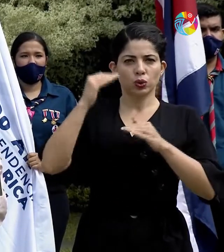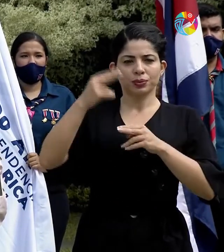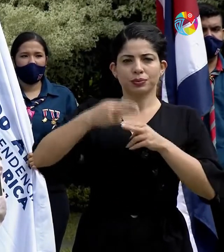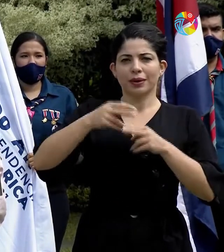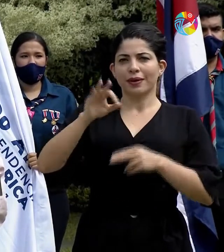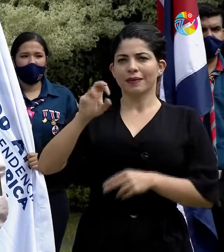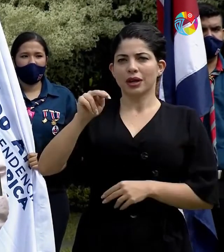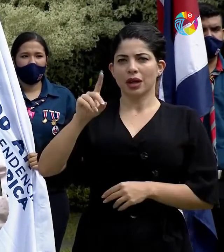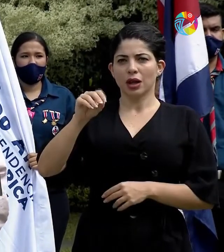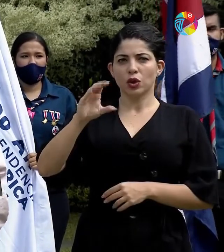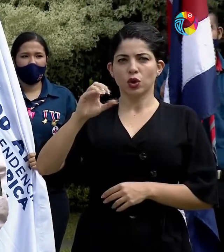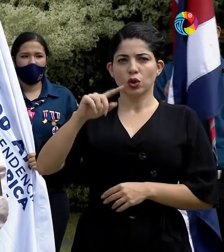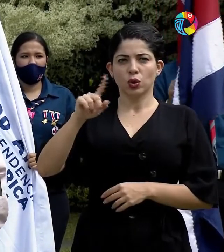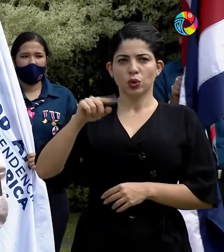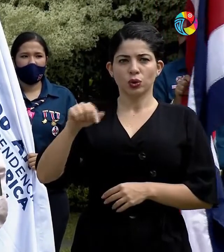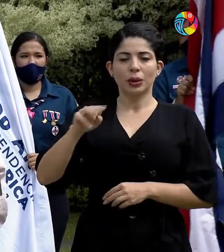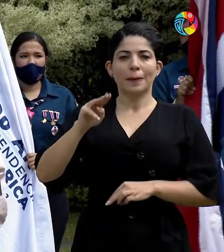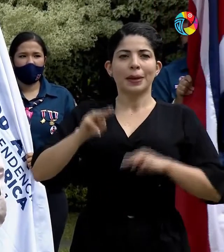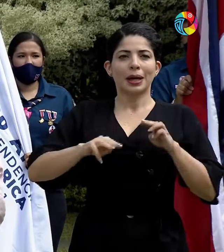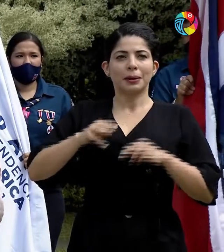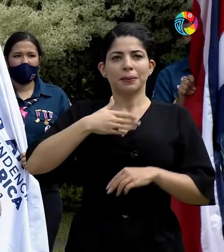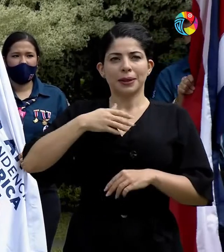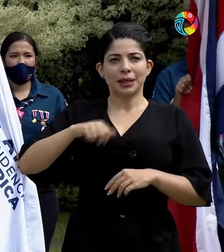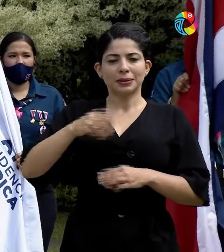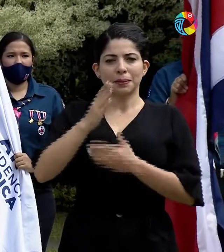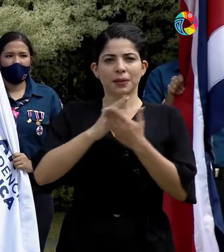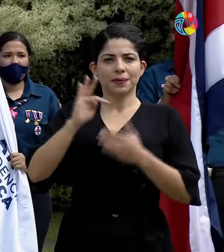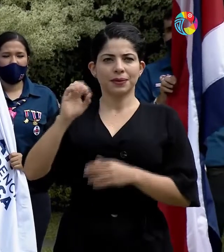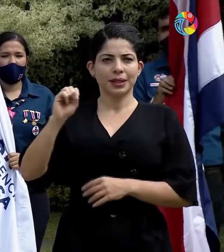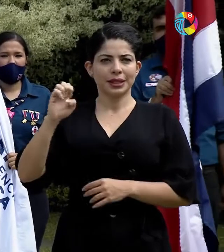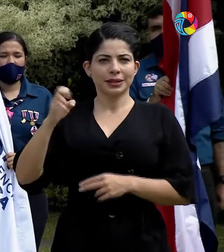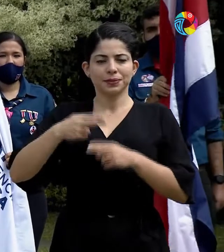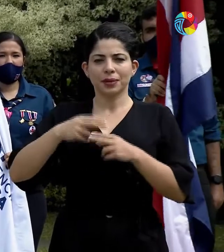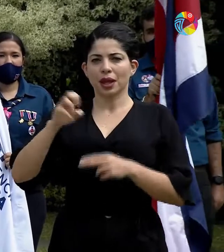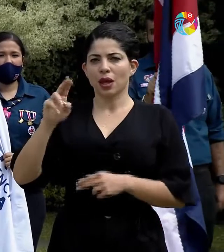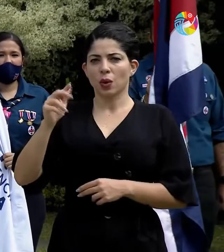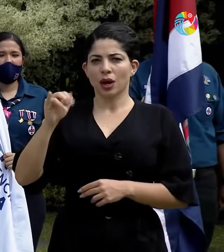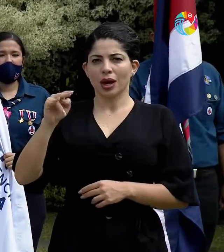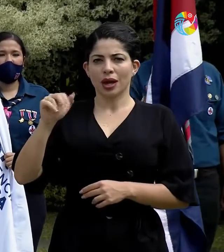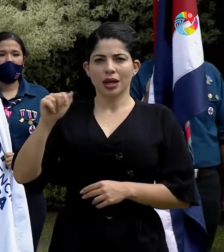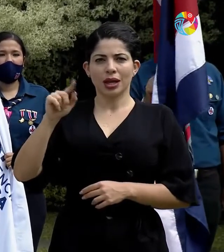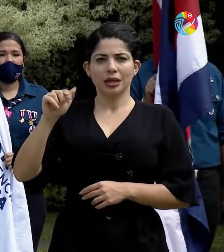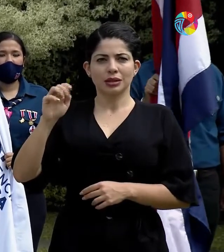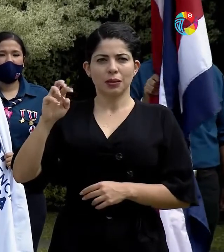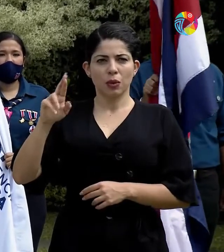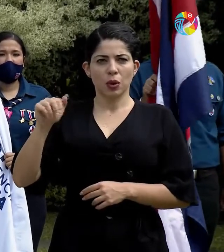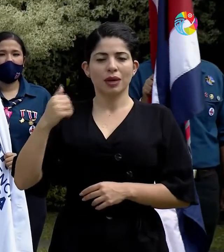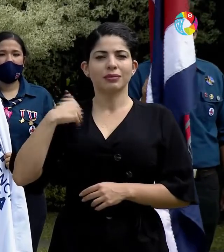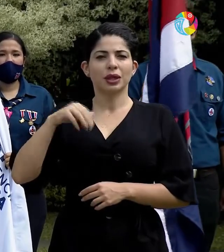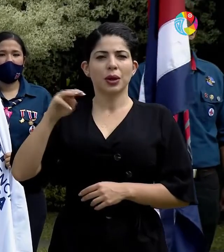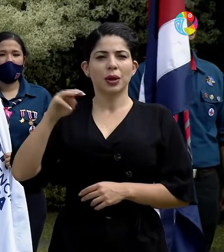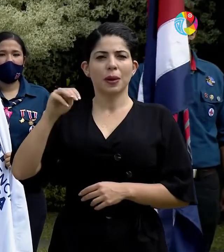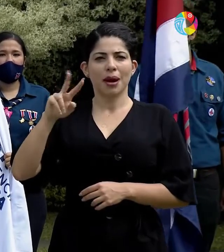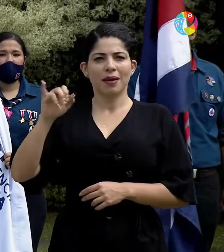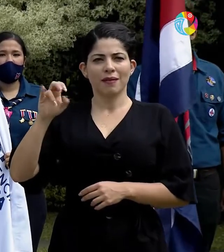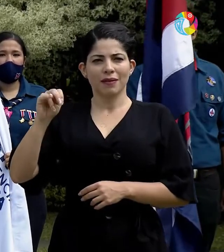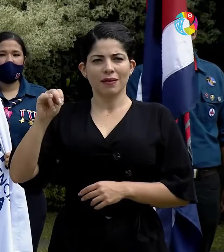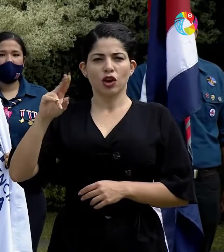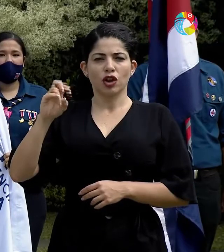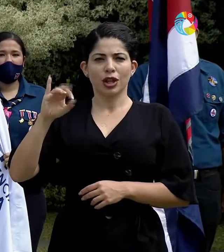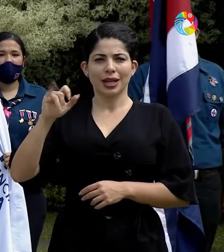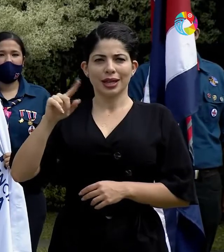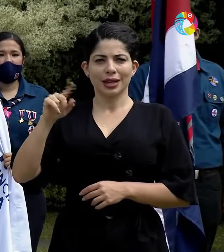Fernando Cruz, magistrada presidente ahí del Tribunal Supremo de Elecciones, doña Eugenia Zamora, señor Marvin Rodríguez, señora